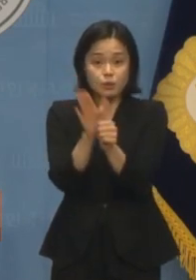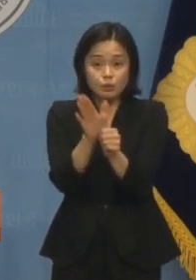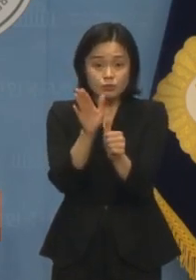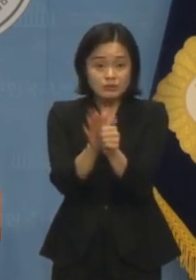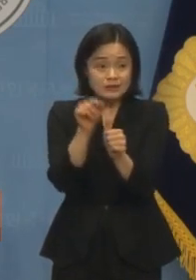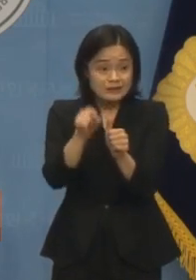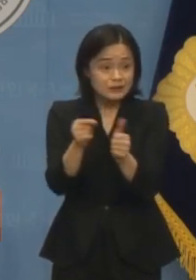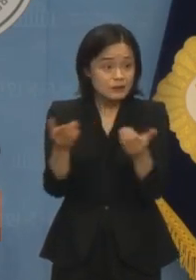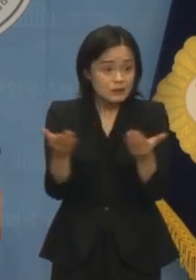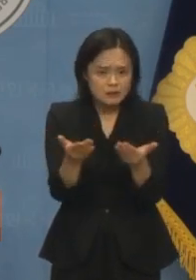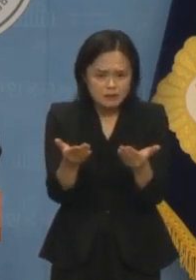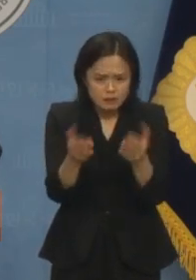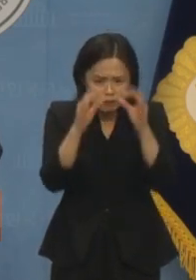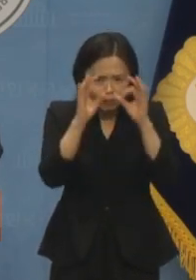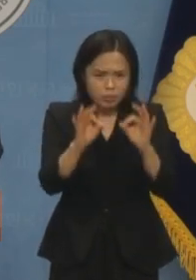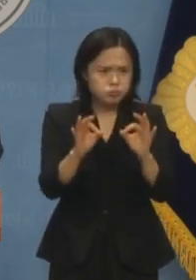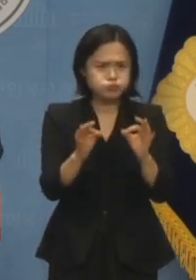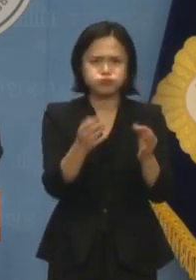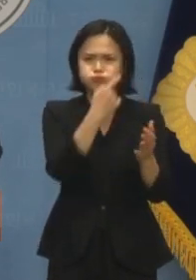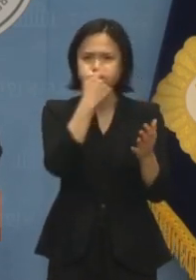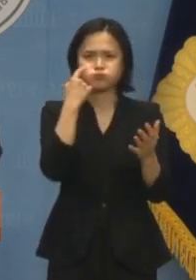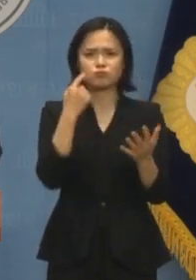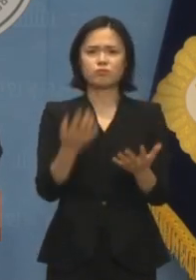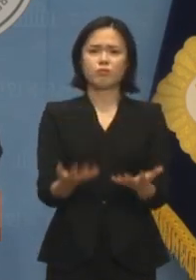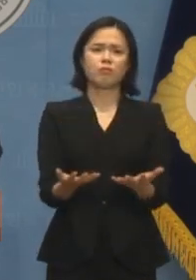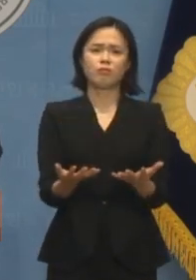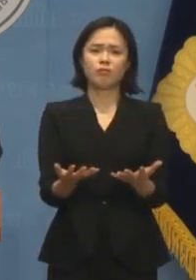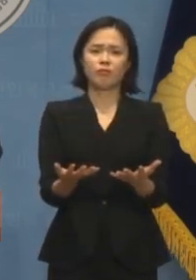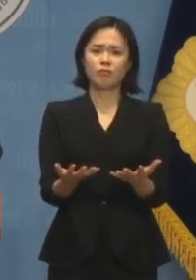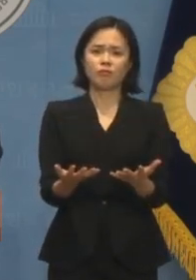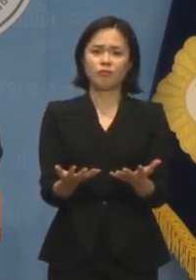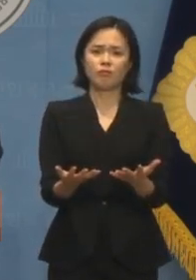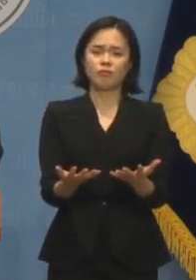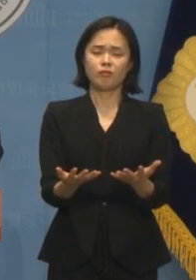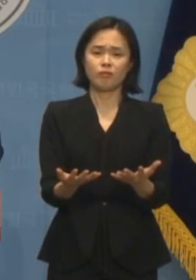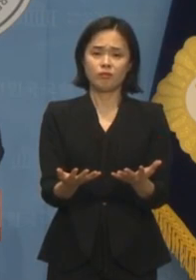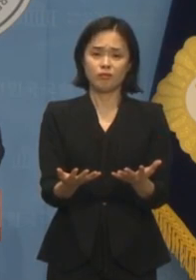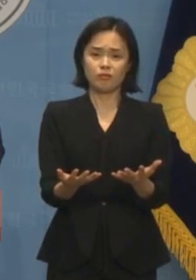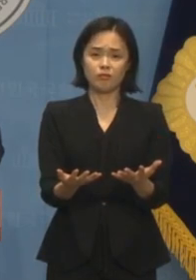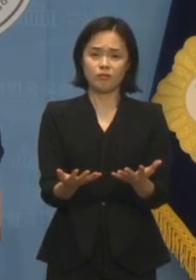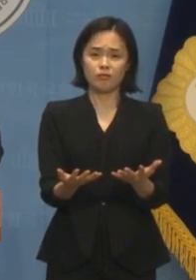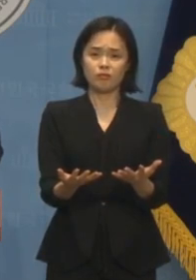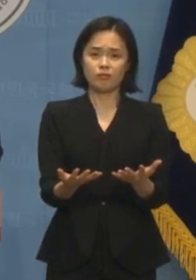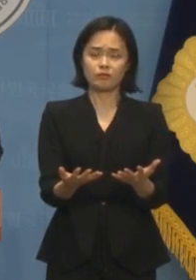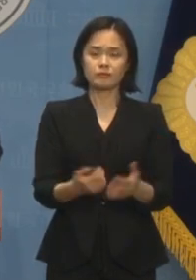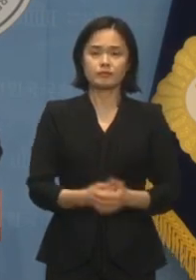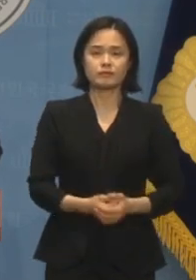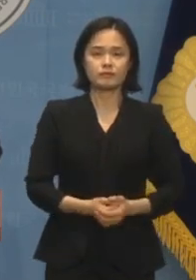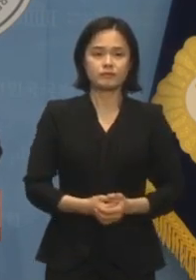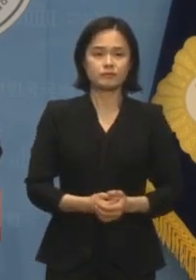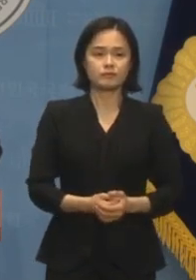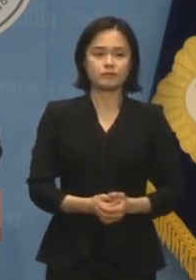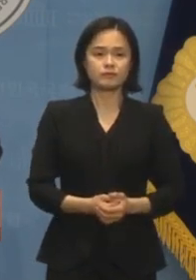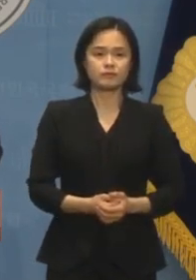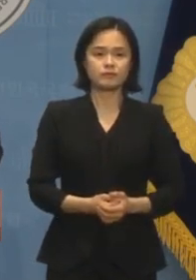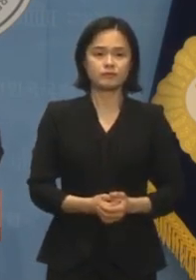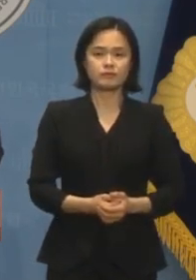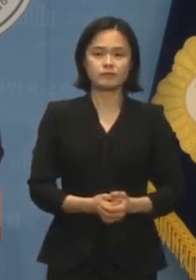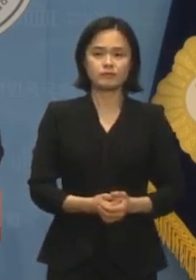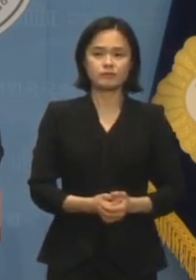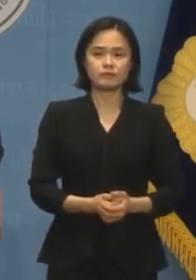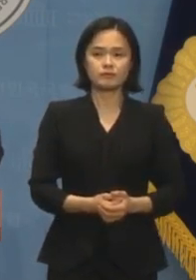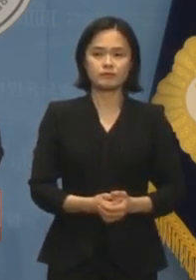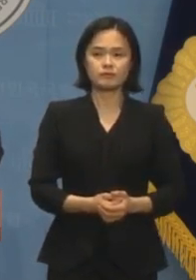없는 것입니다. 오히려 여기에는 최상병 사건을 왜 이러지? 뭐 이 틈 튀나?